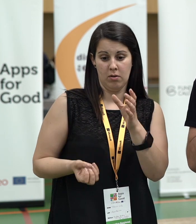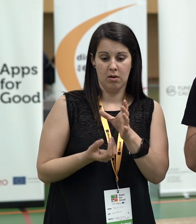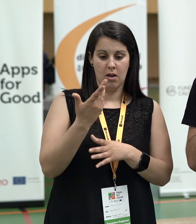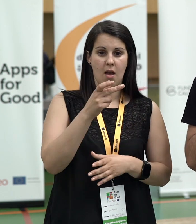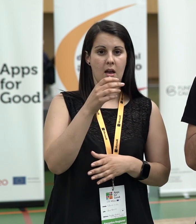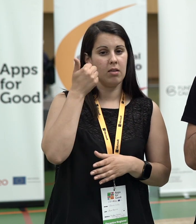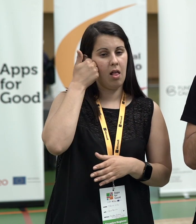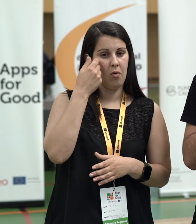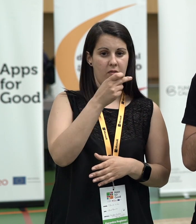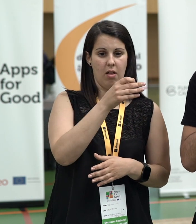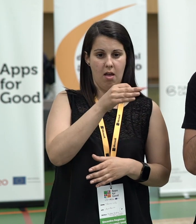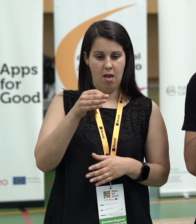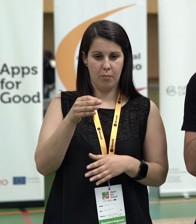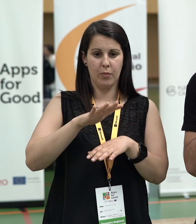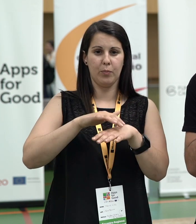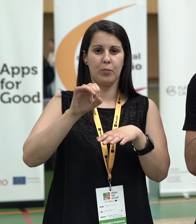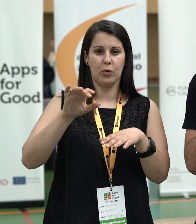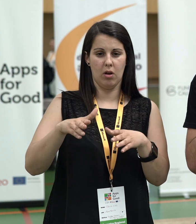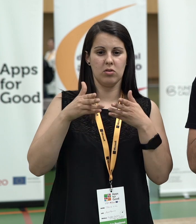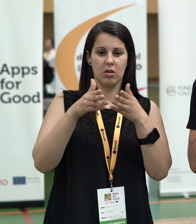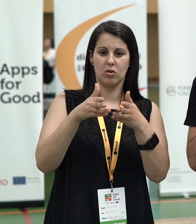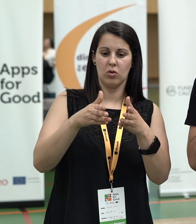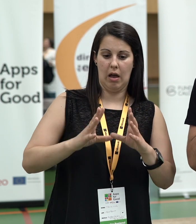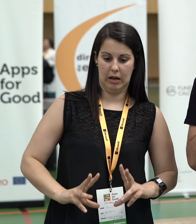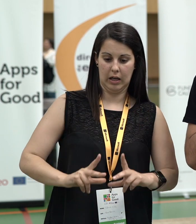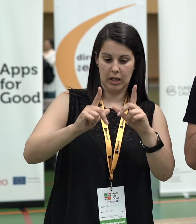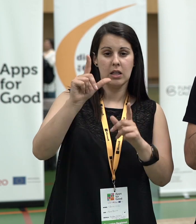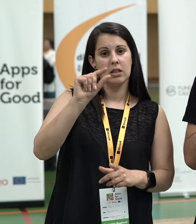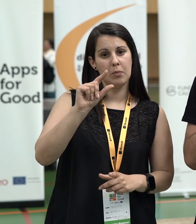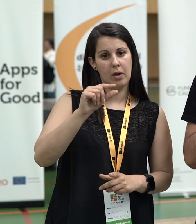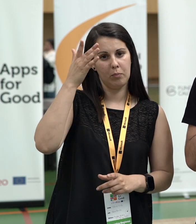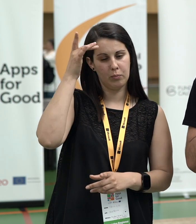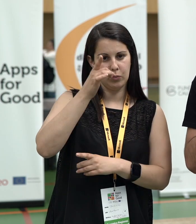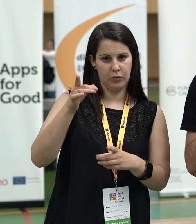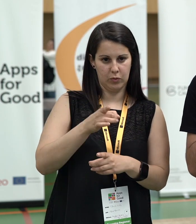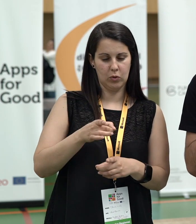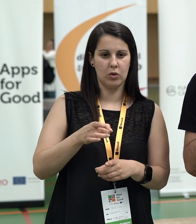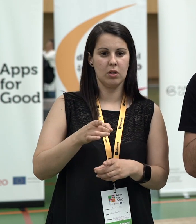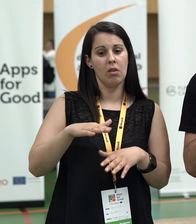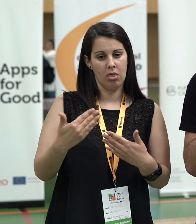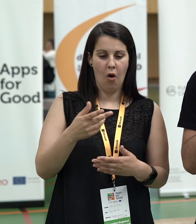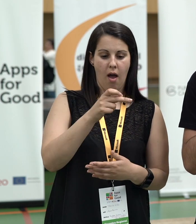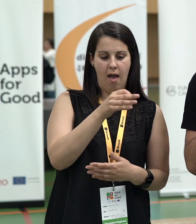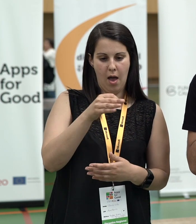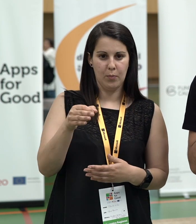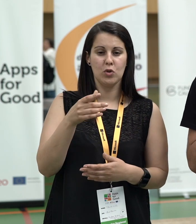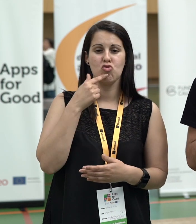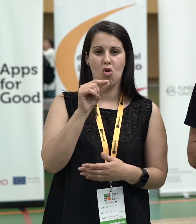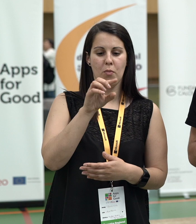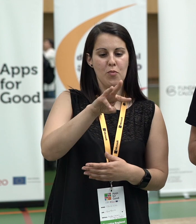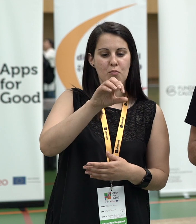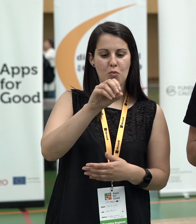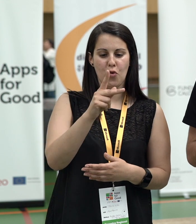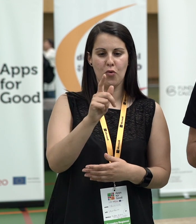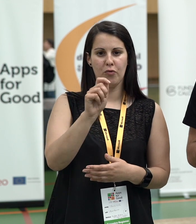para mim para ajudar as crianças e também os professores e esta aplicação chama-se movimento